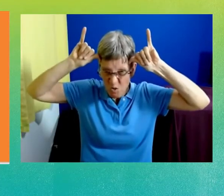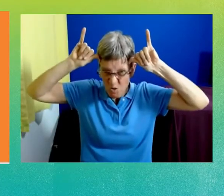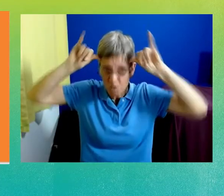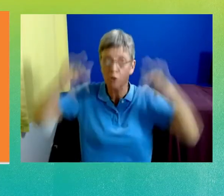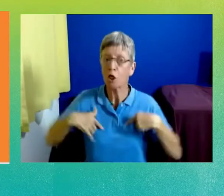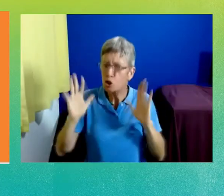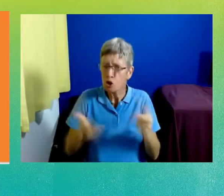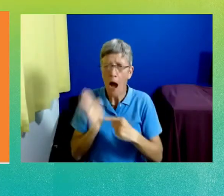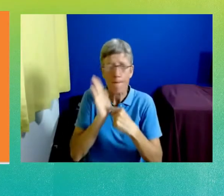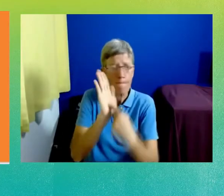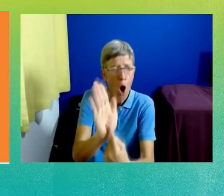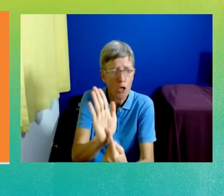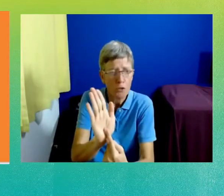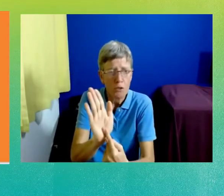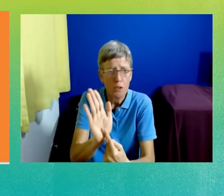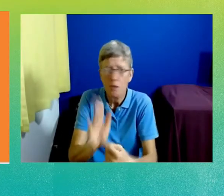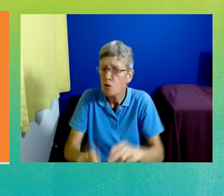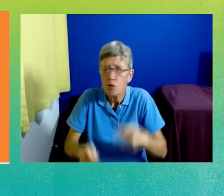não precisa.